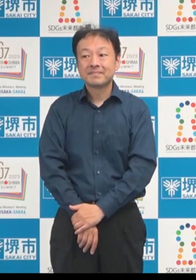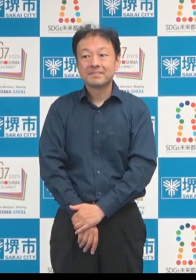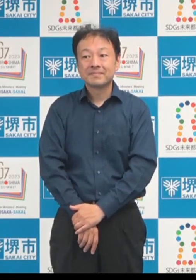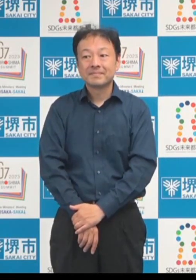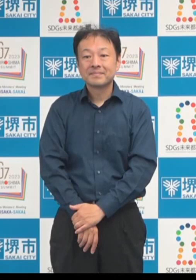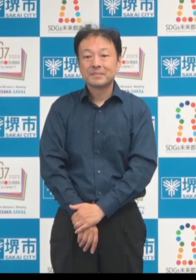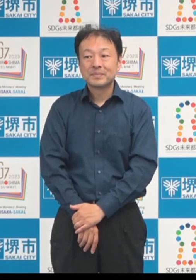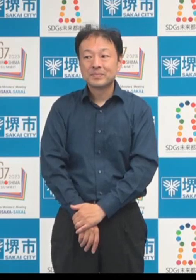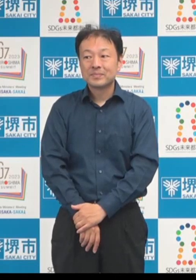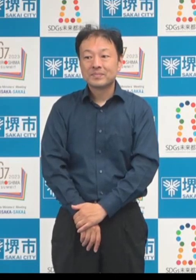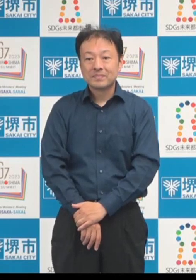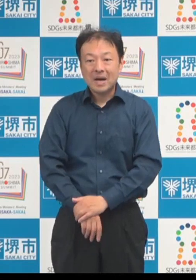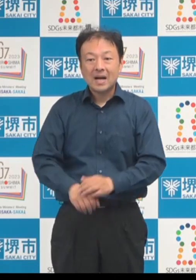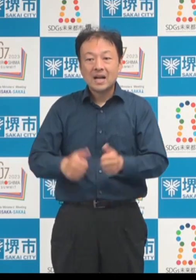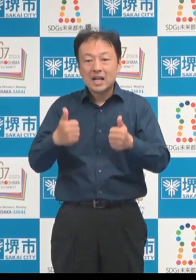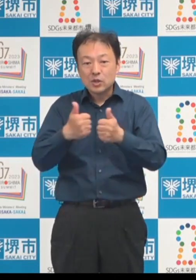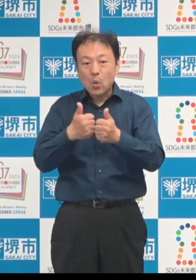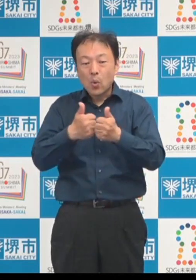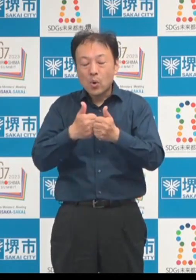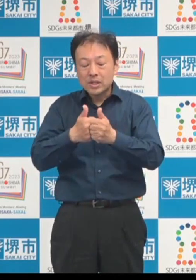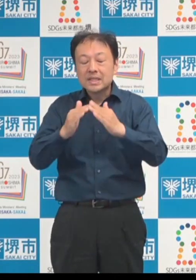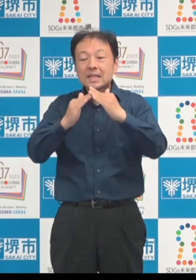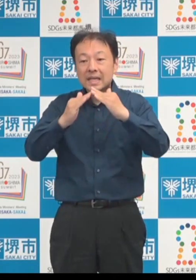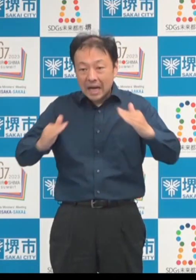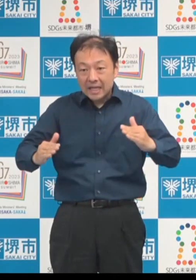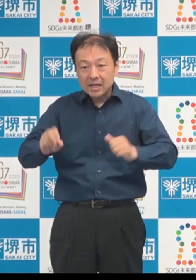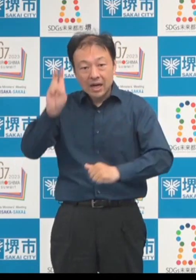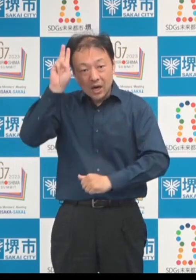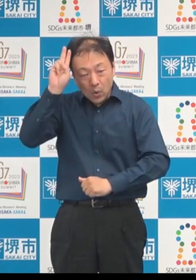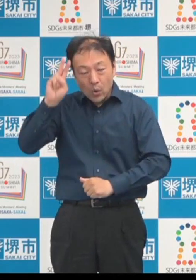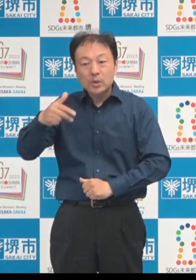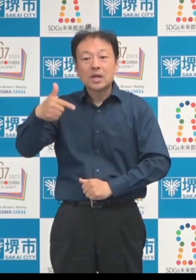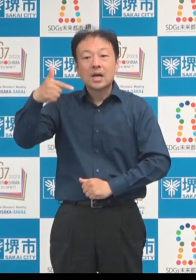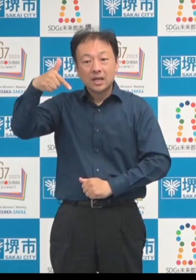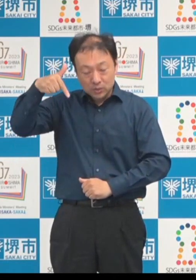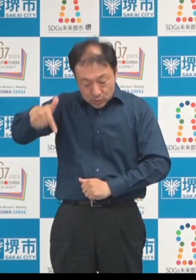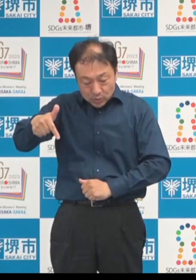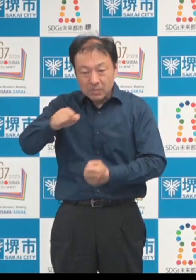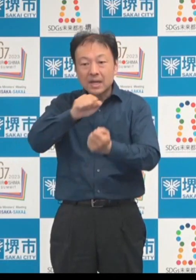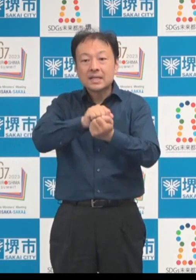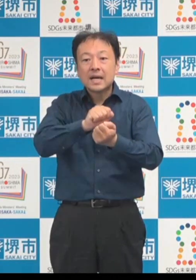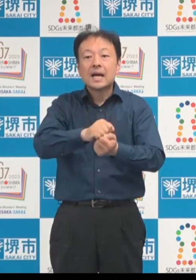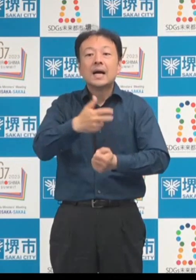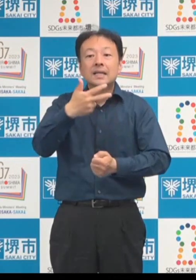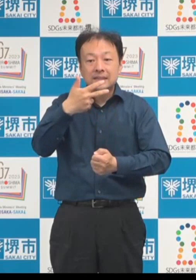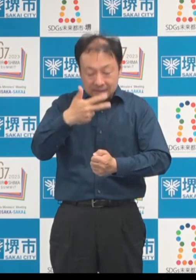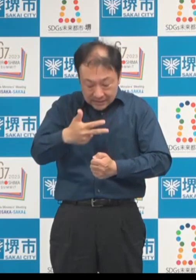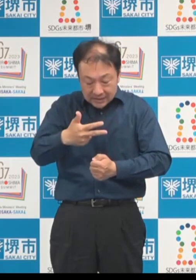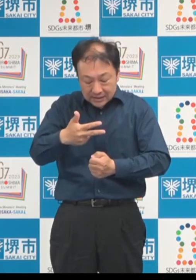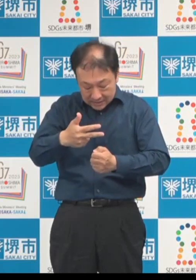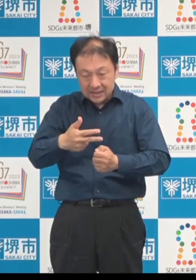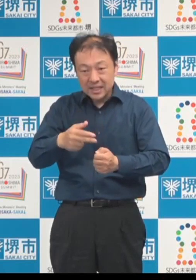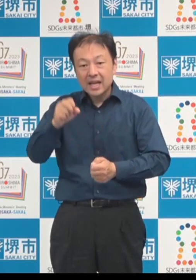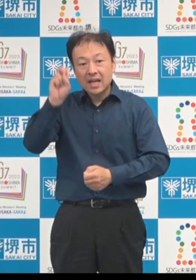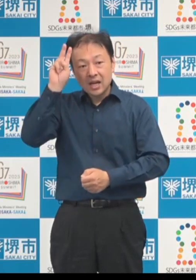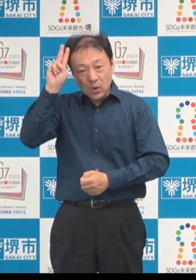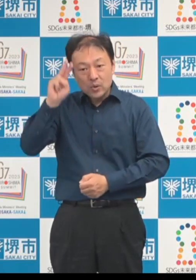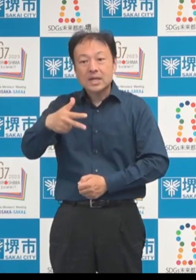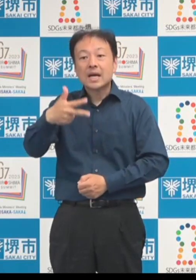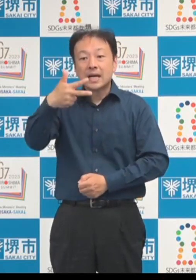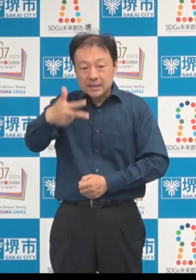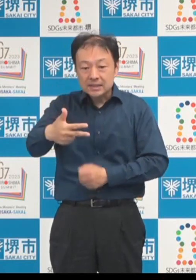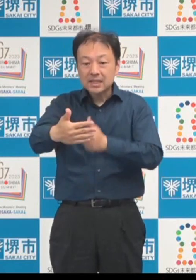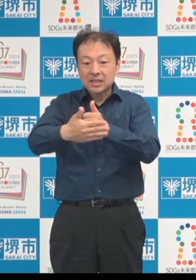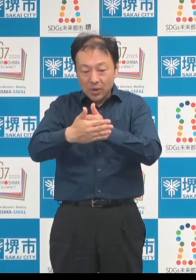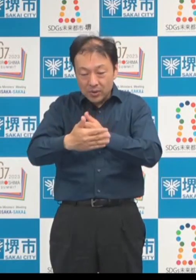バナーですけど、我々協議会は大阪府と堺市でやっておりますので、そういう意味では大阪市さんの協力も得ながら、3社で連携